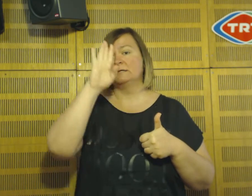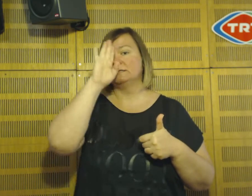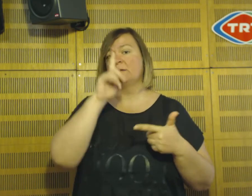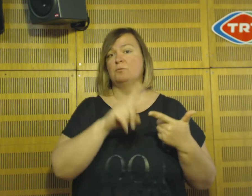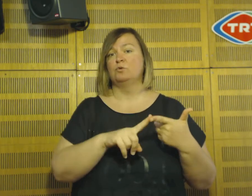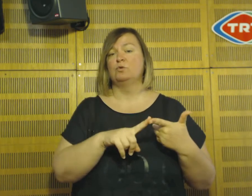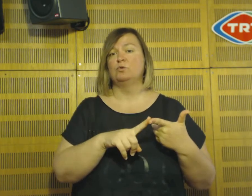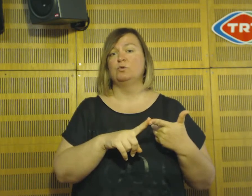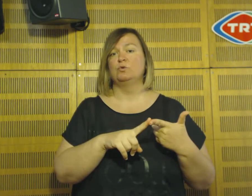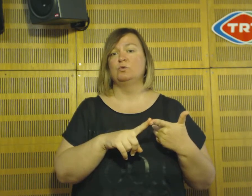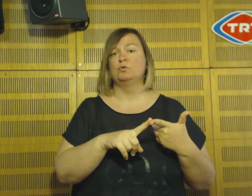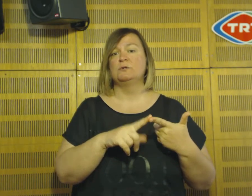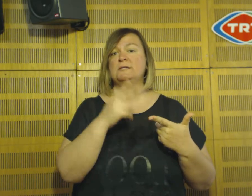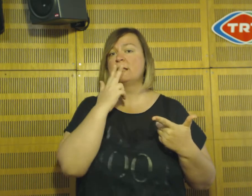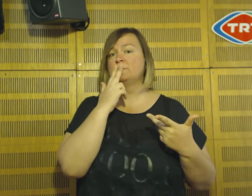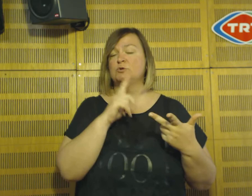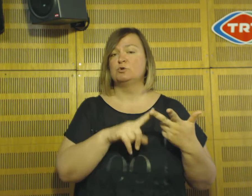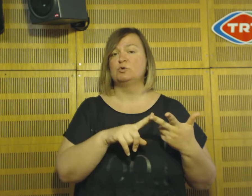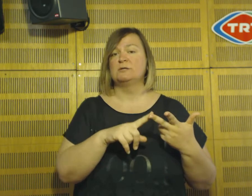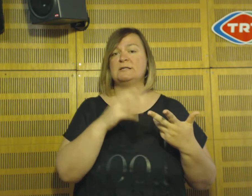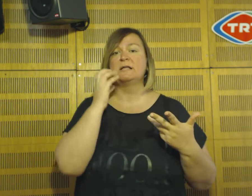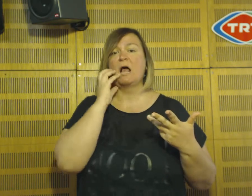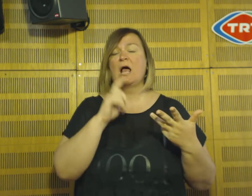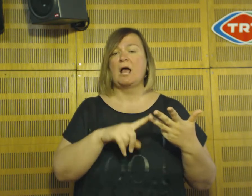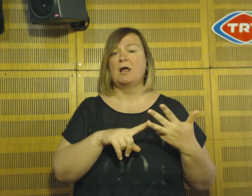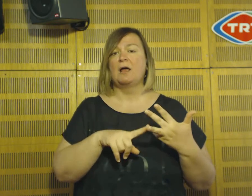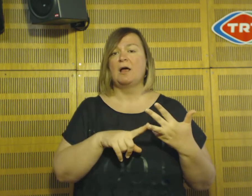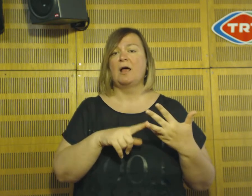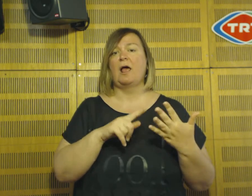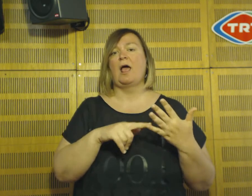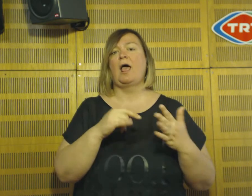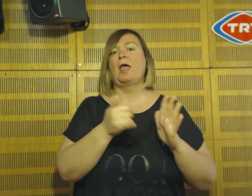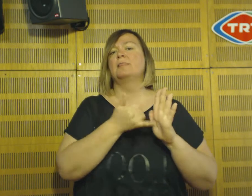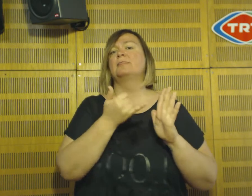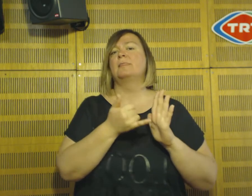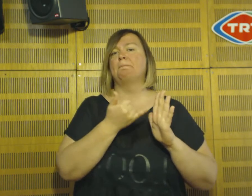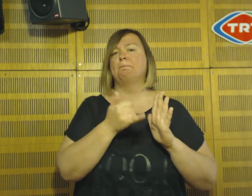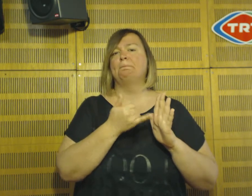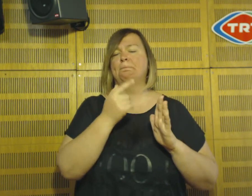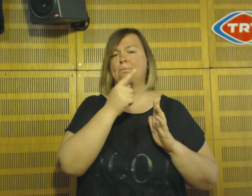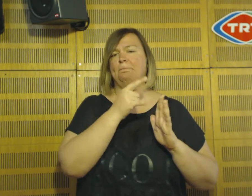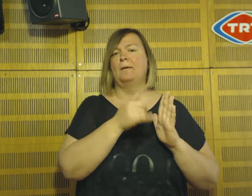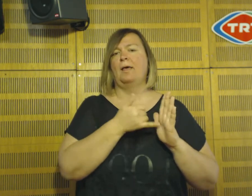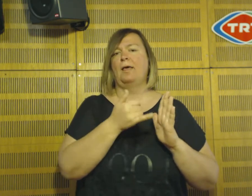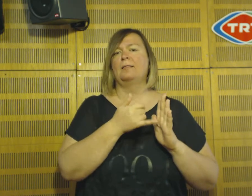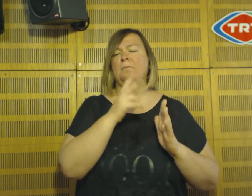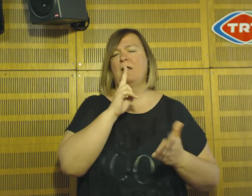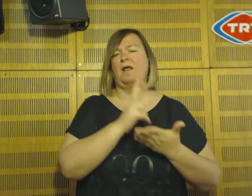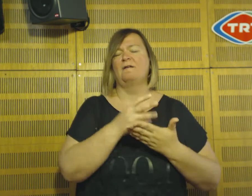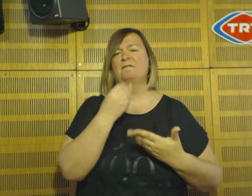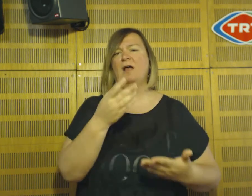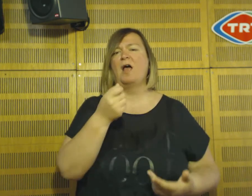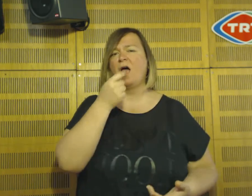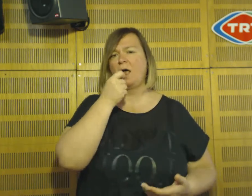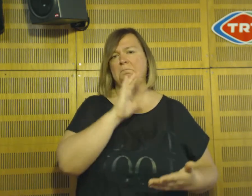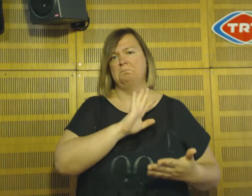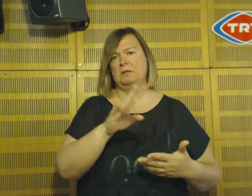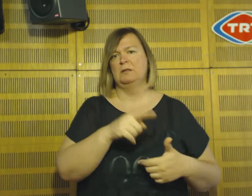İstanbul, Samsun, Sakarya ve Antep, hani buna karar verdik. Gaziantep'e karar verdik. Ankara'ya bitti. Hocam şimdi